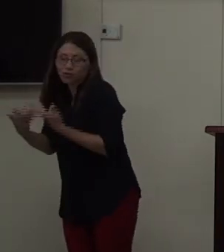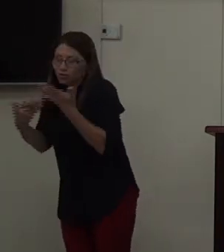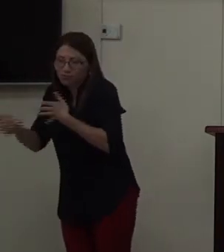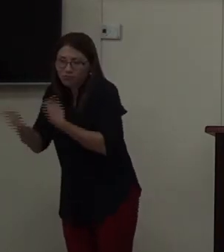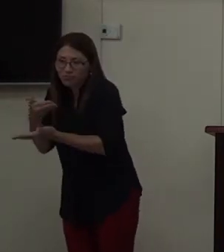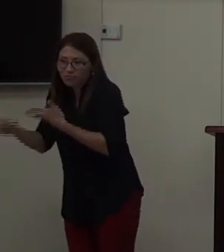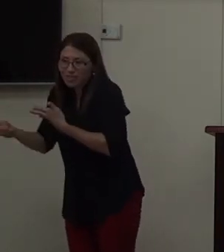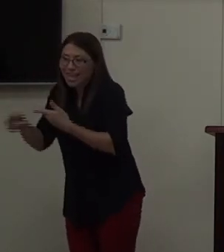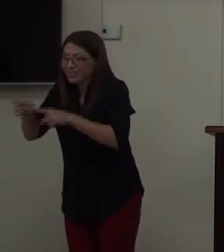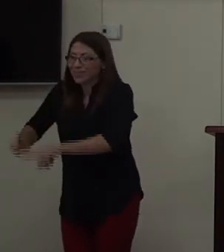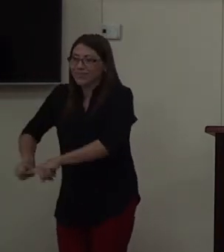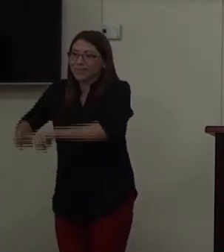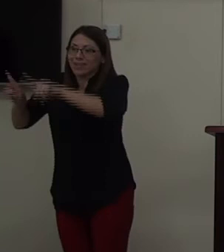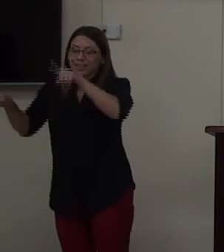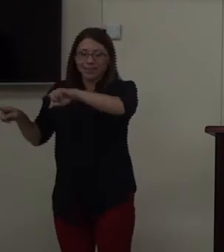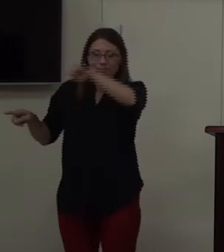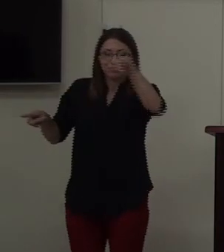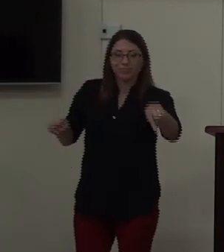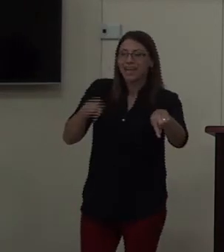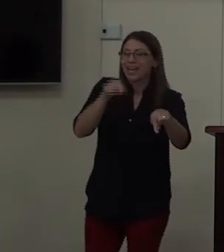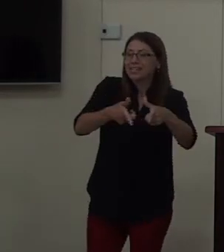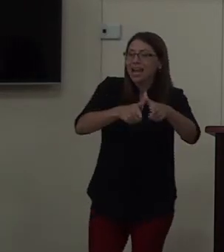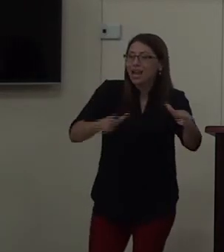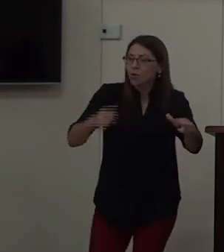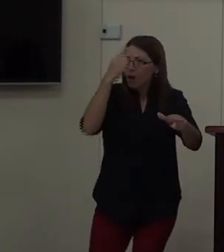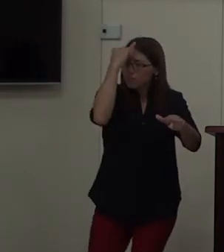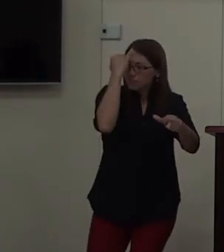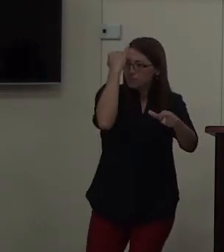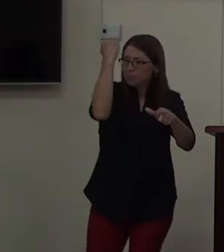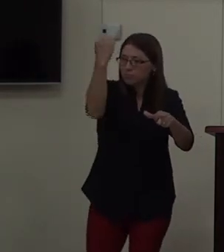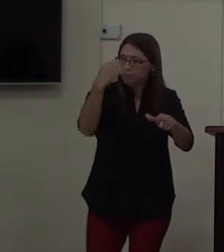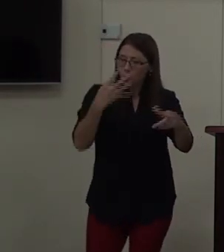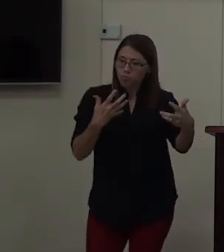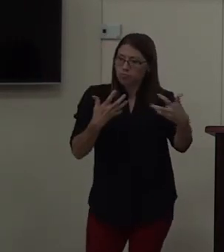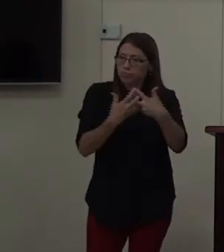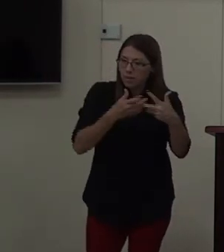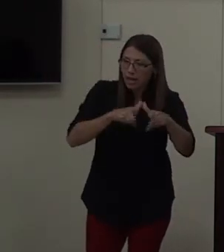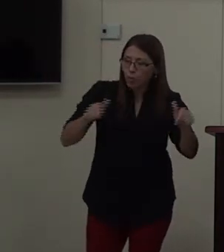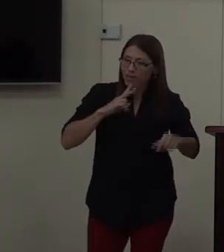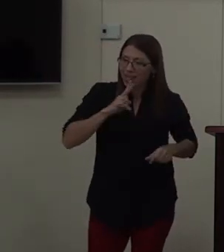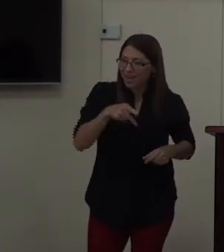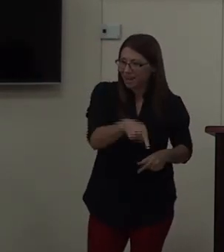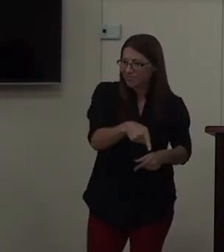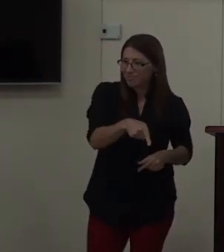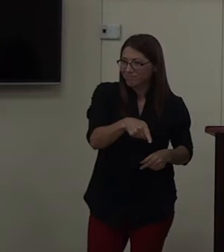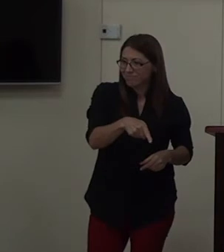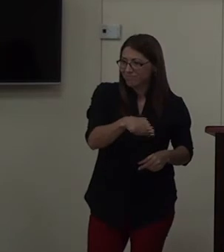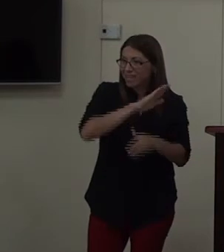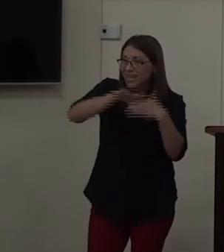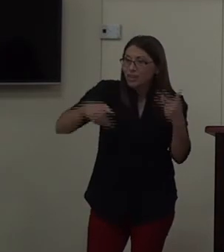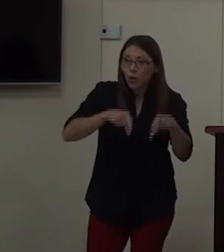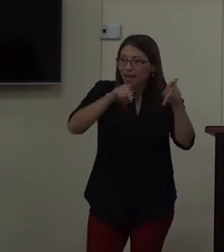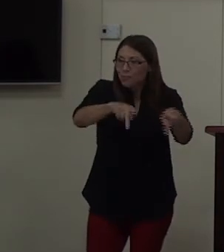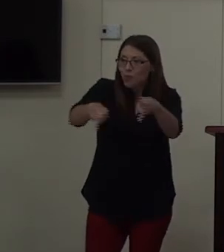lengua idealizada que corresponde a la lengua verdadera y que todo el mundo dice que es la que debe